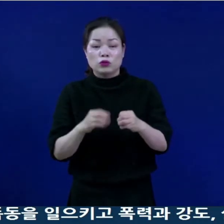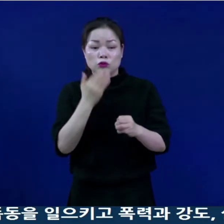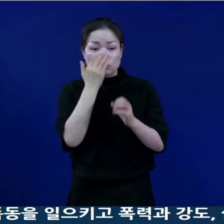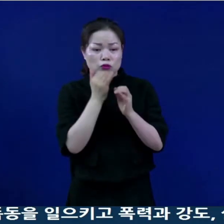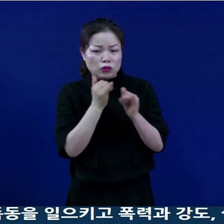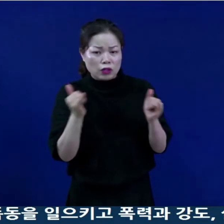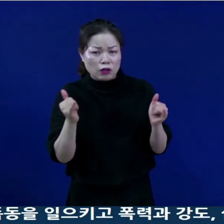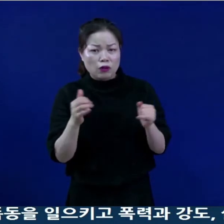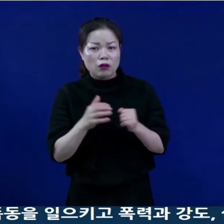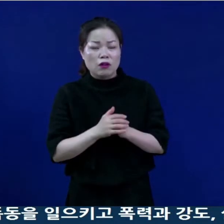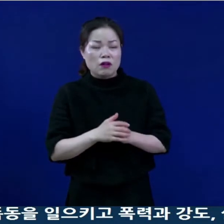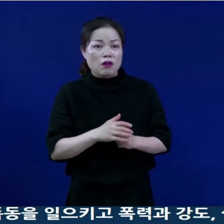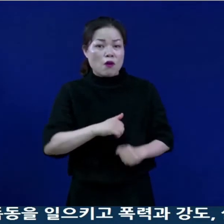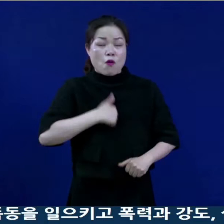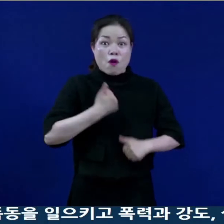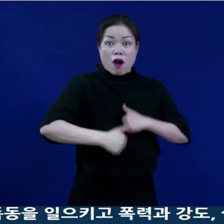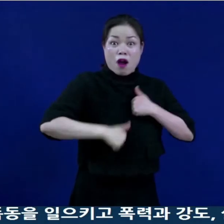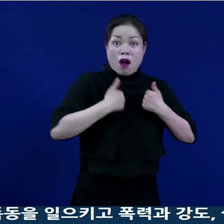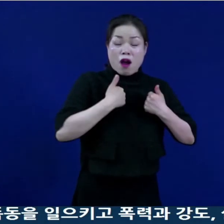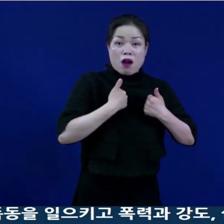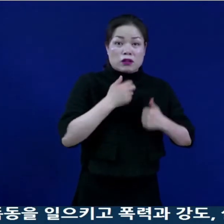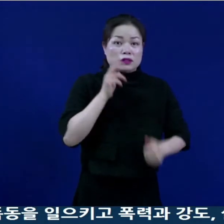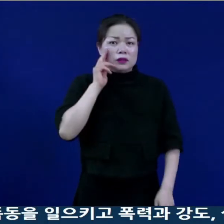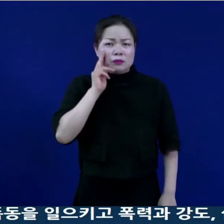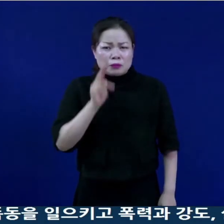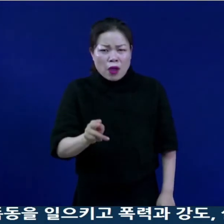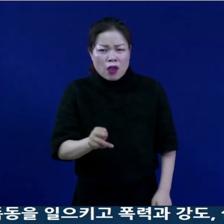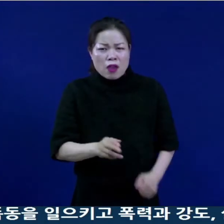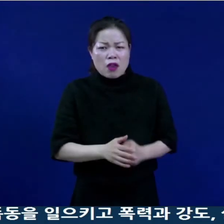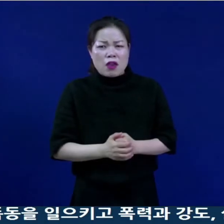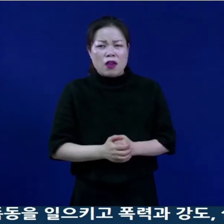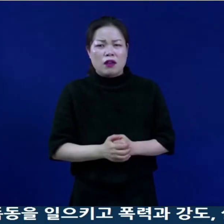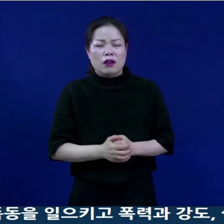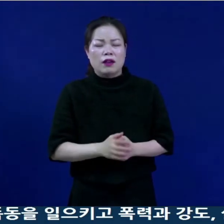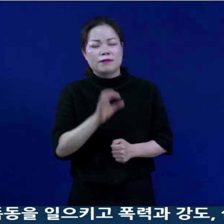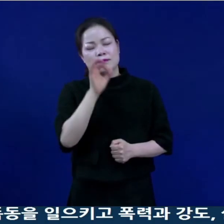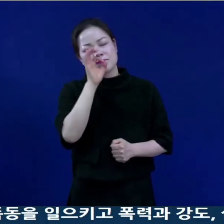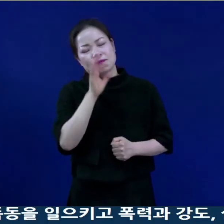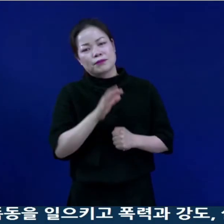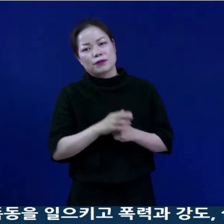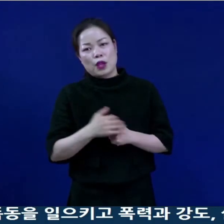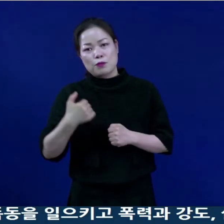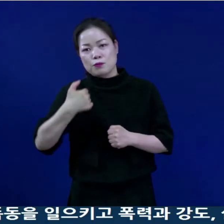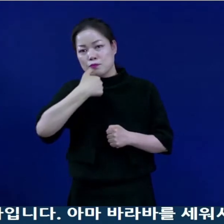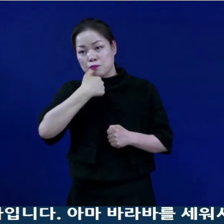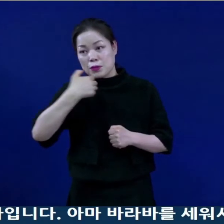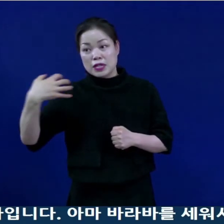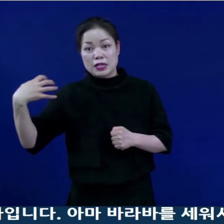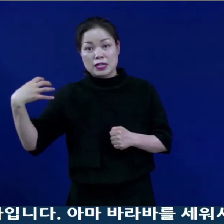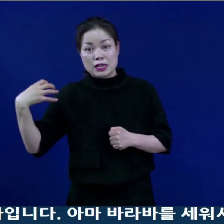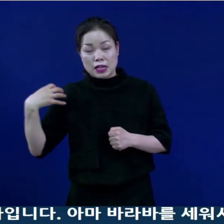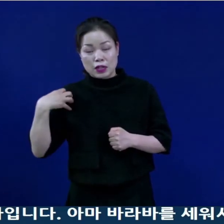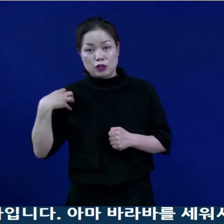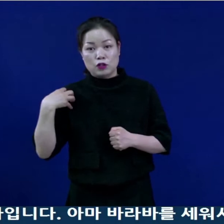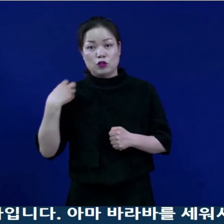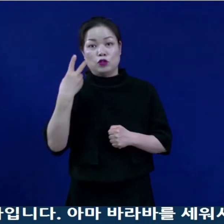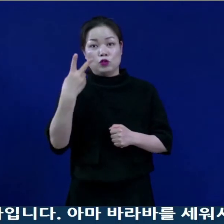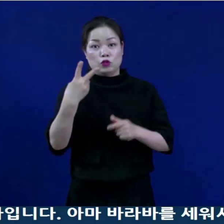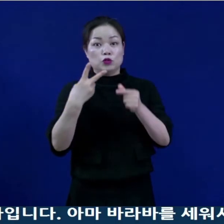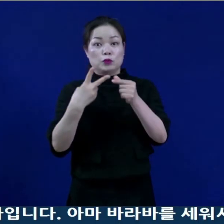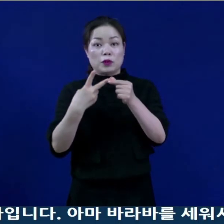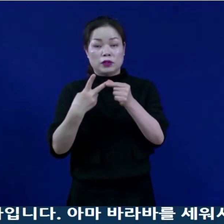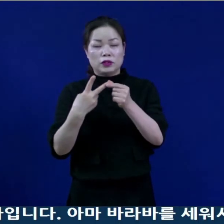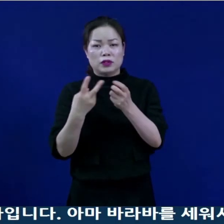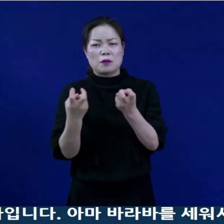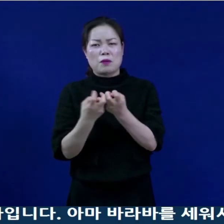유대인들의 광기는 더욱더 커지게 된 거죠. 안 되겠다 싶어서 빌라도는 두 번째 대책을 강구하는데,